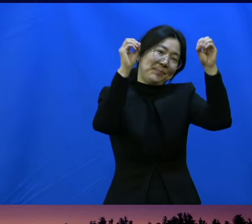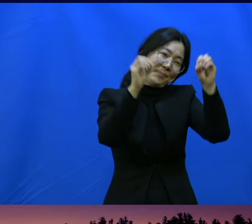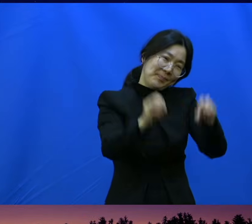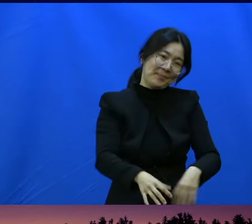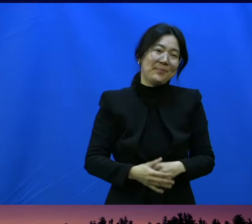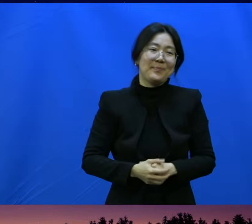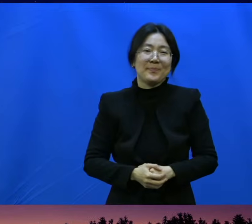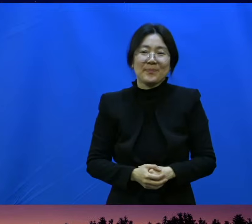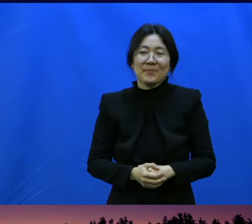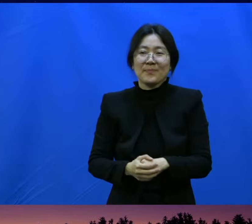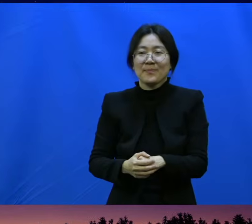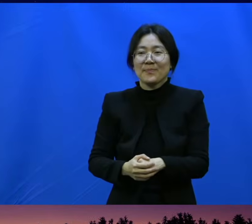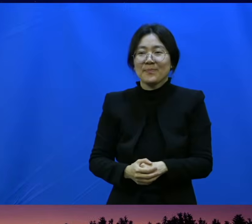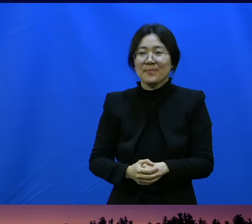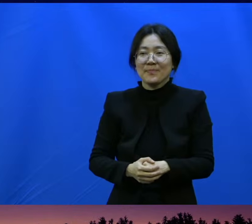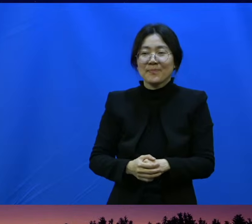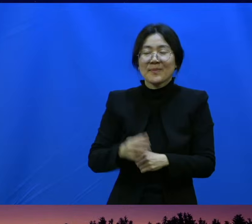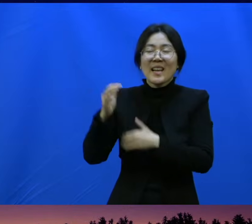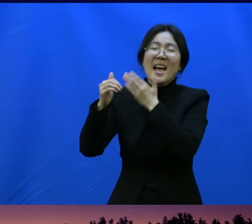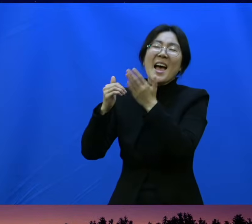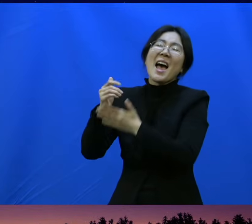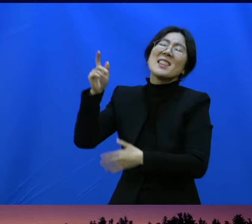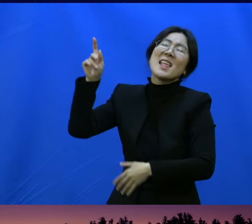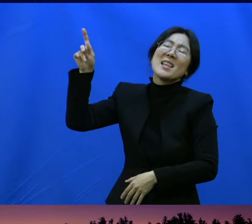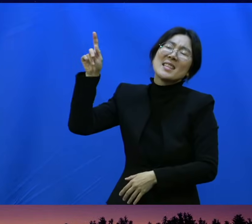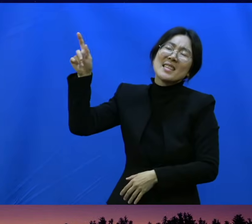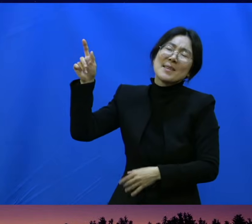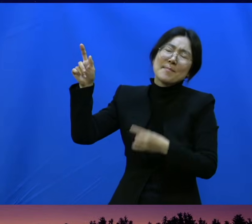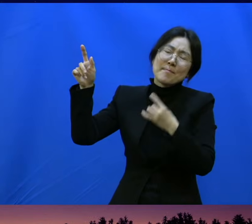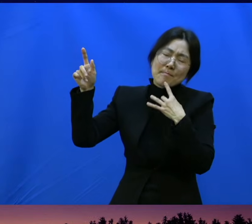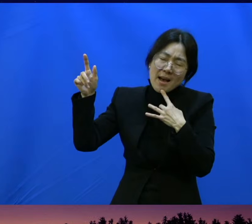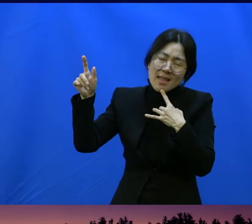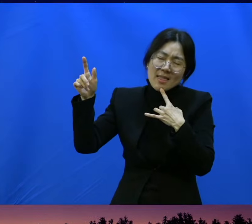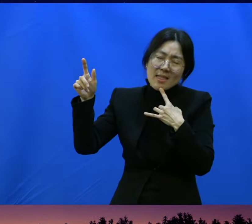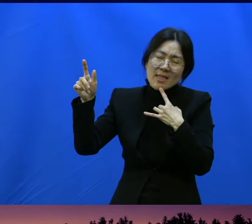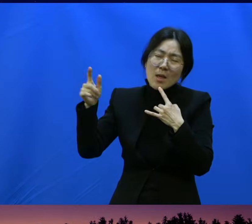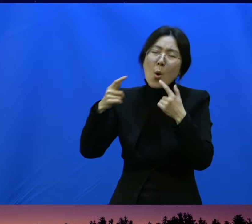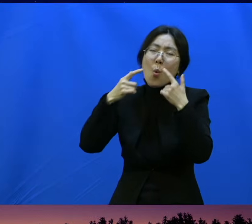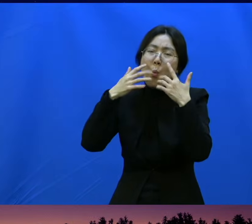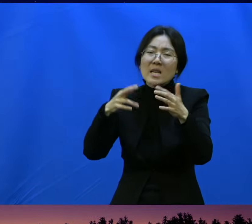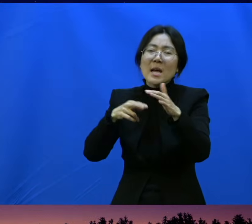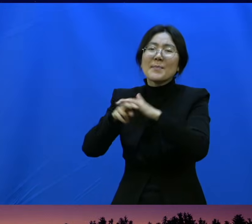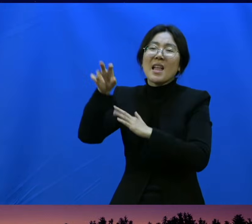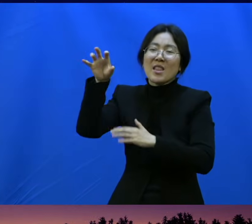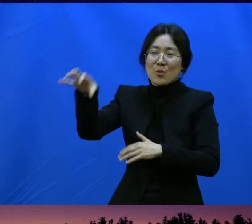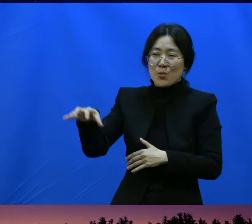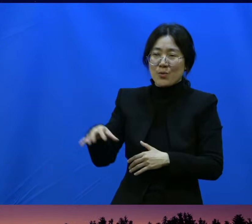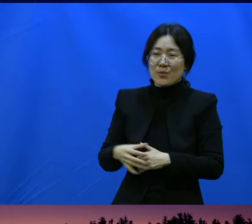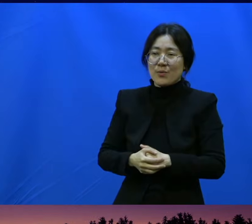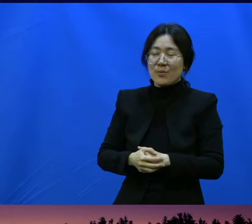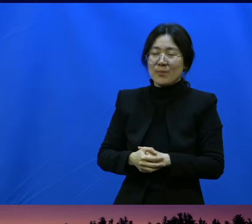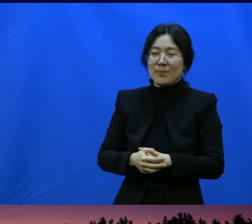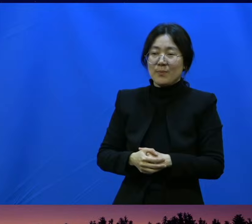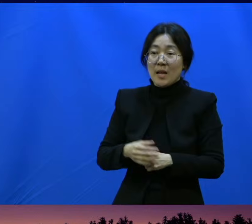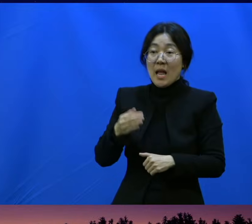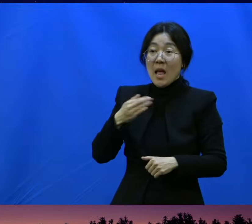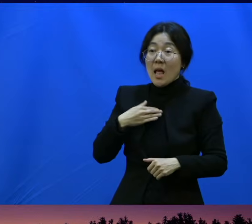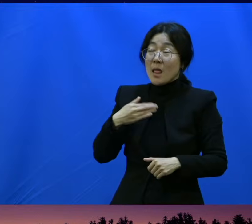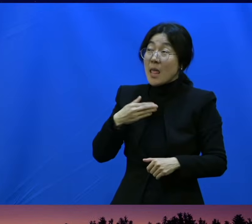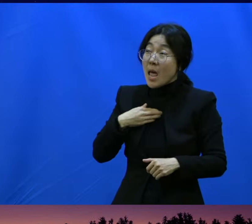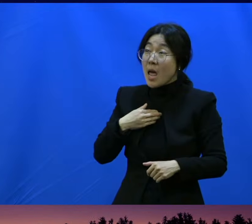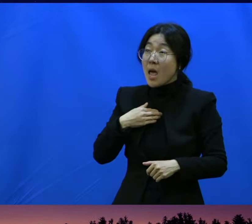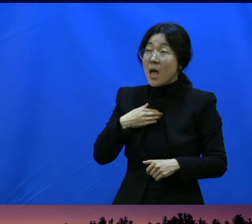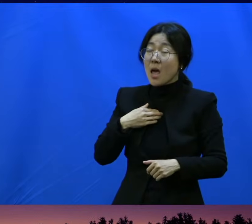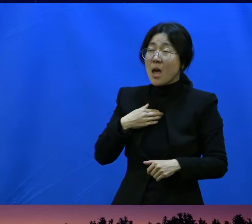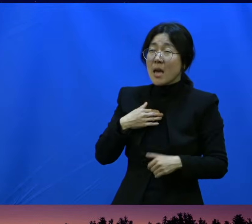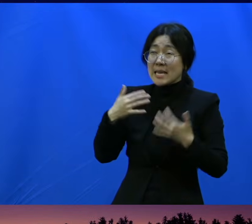하나님은 안전과 비밀이 보장돼 그분에게 어떤 것을 얘기해도 괜찮아요. 주님은 우리의 고통을 아십니다. 우리의 영혼